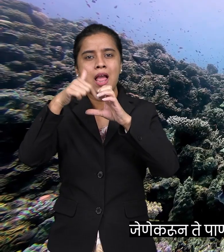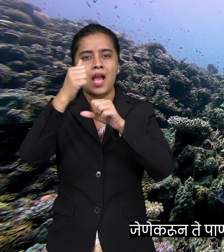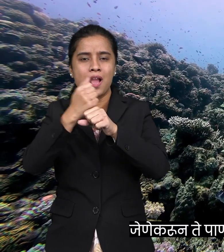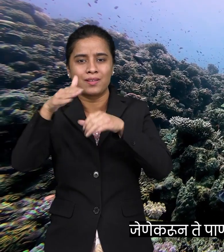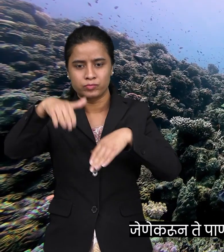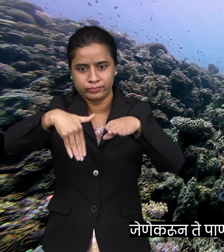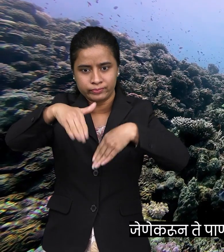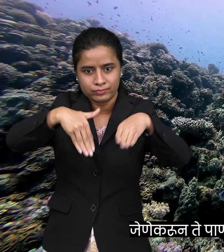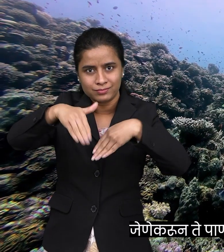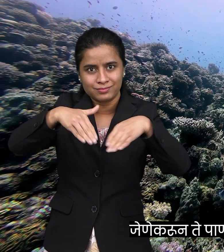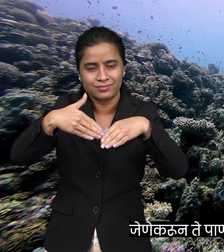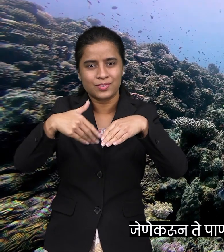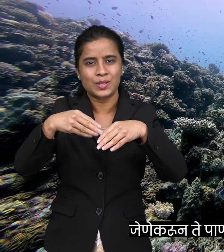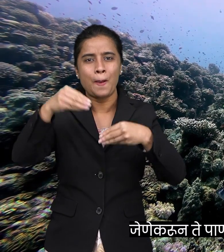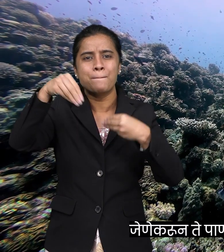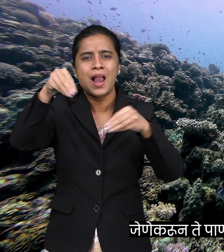सहज हालचाल करू शकतात.